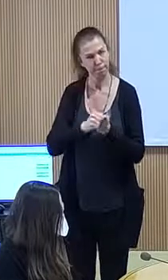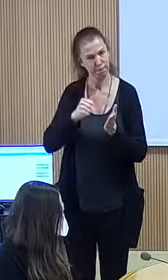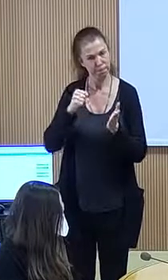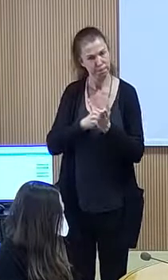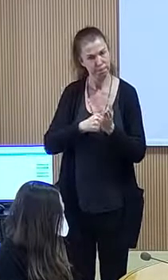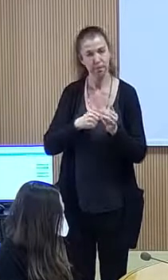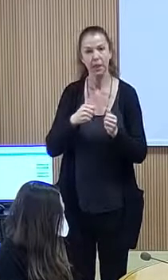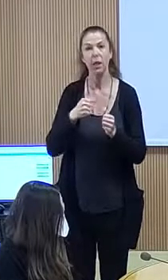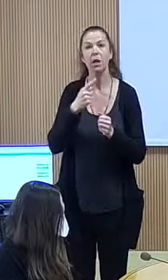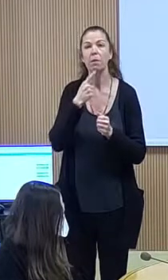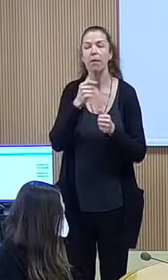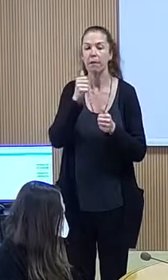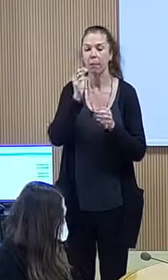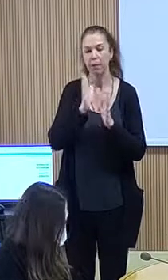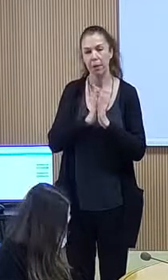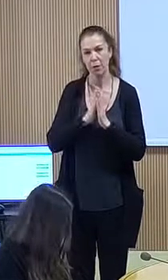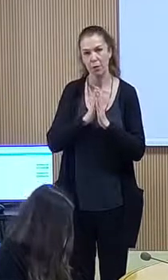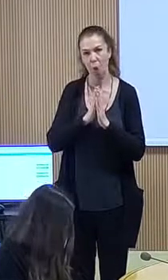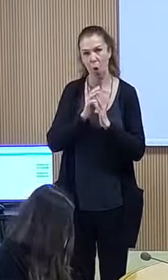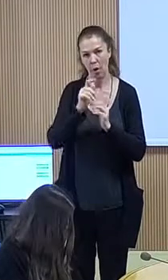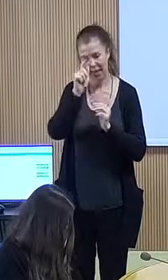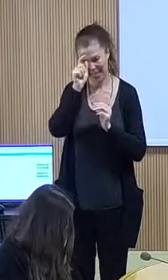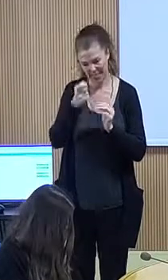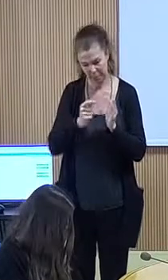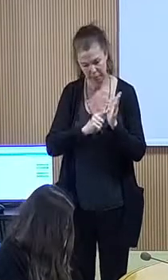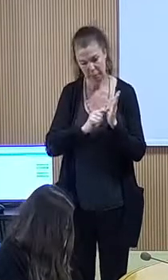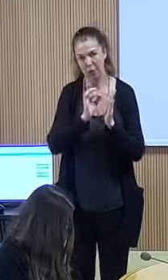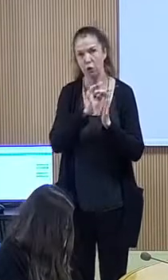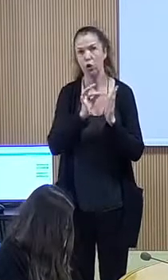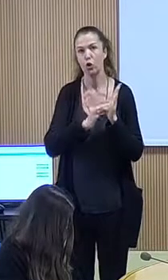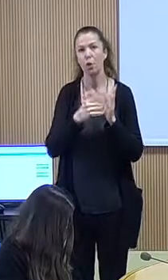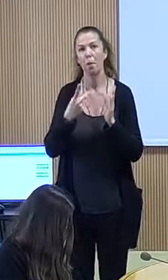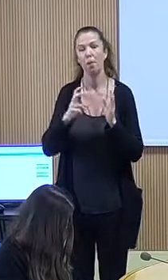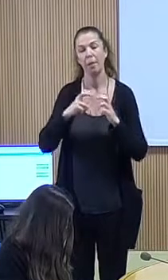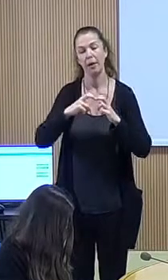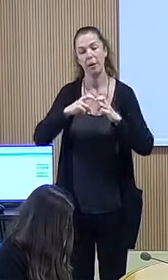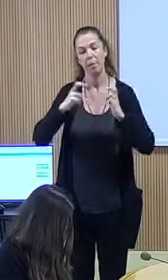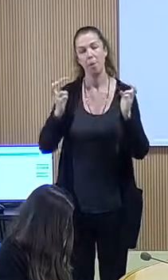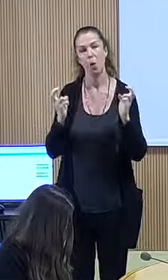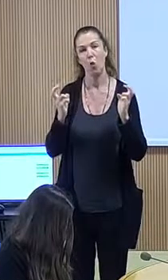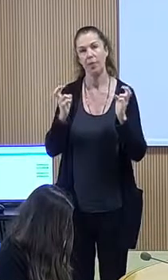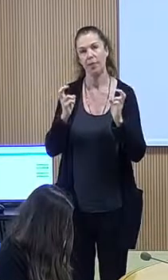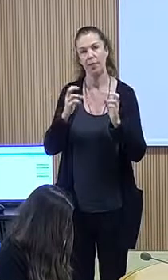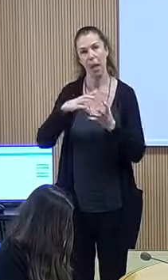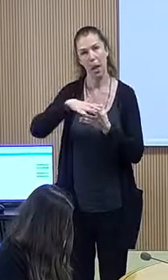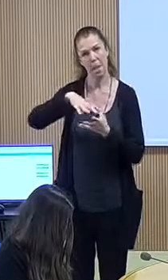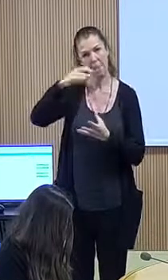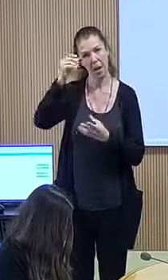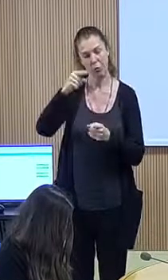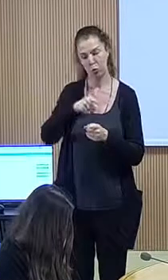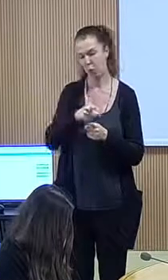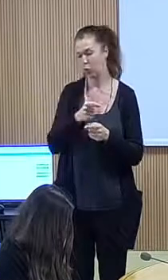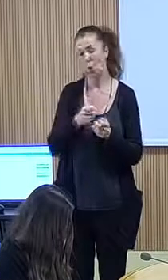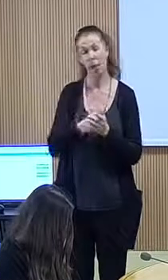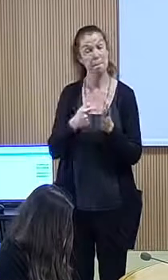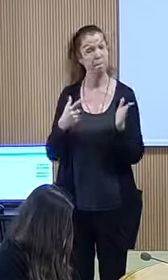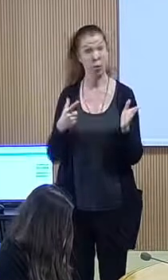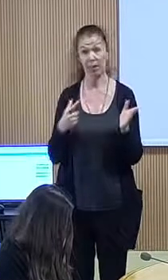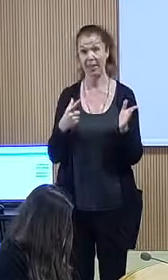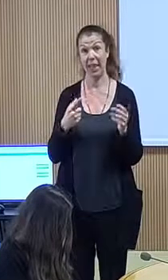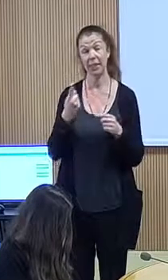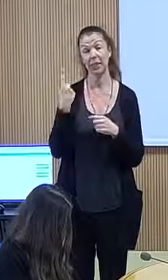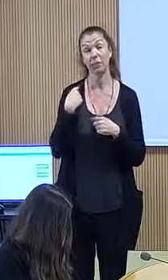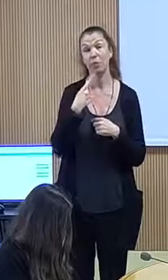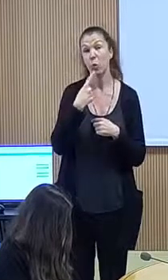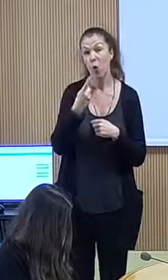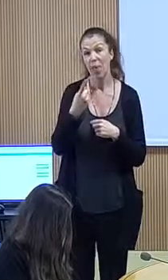delle prescrizioni per il ponte di pasqua è un passaggio che è fondamentale l'ho detto prima in altro contesto con una